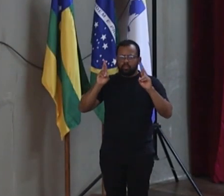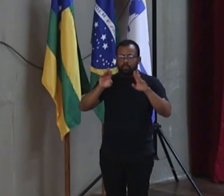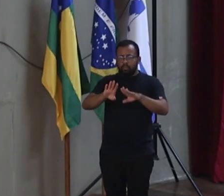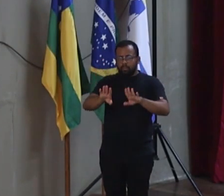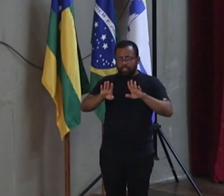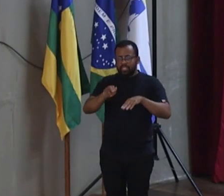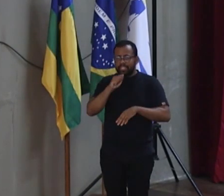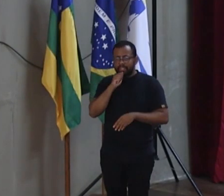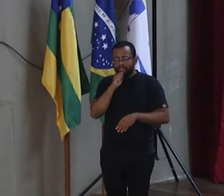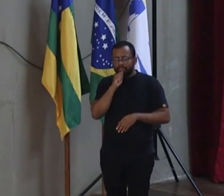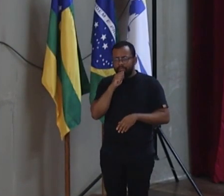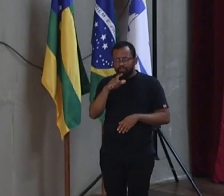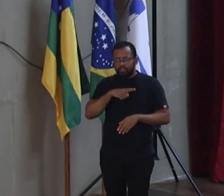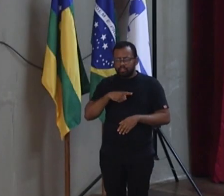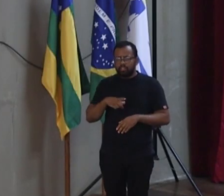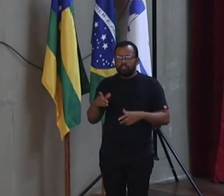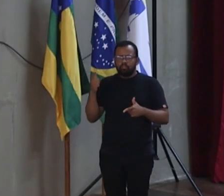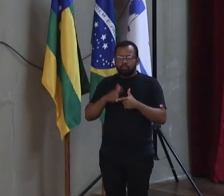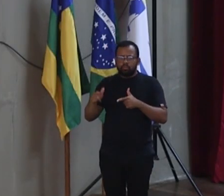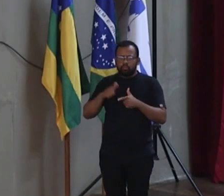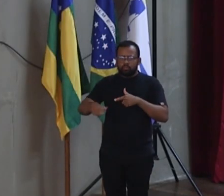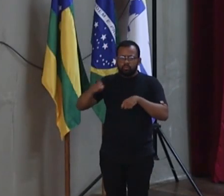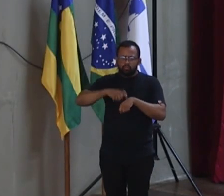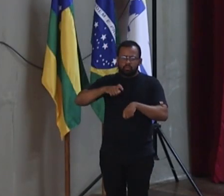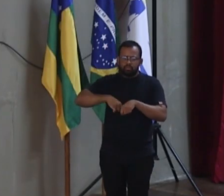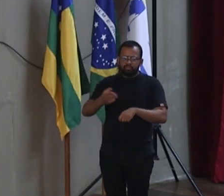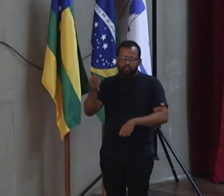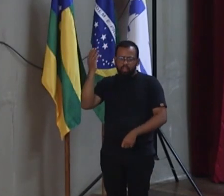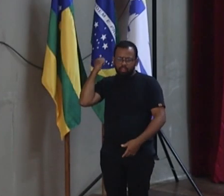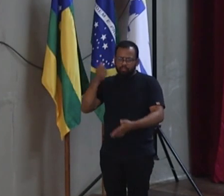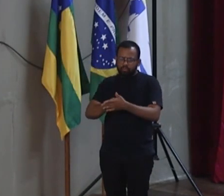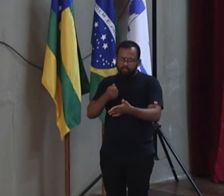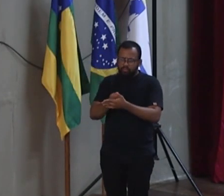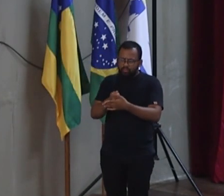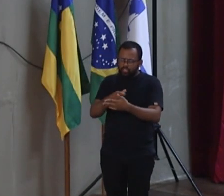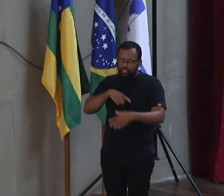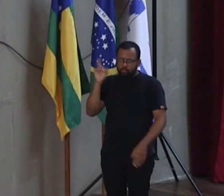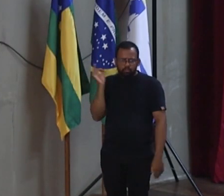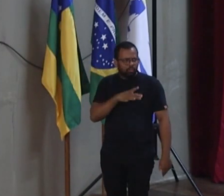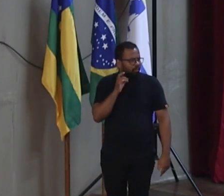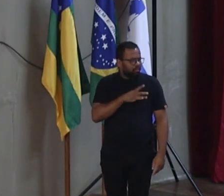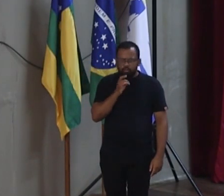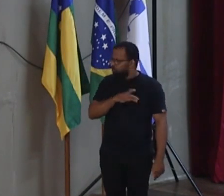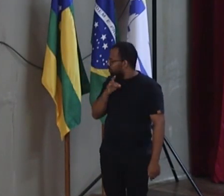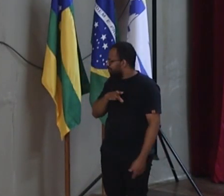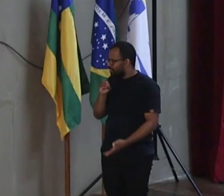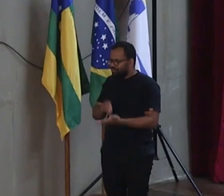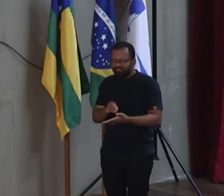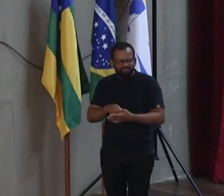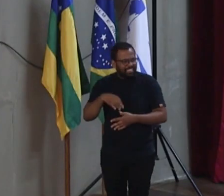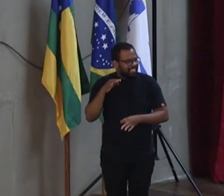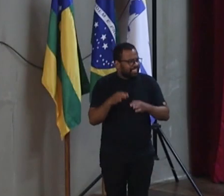porém ainda nos víamos em meio aos resquícios dos tempos de ditadura, repletos de medos e de